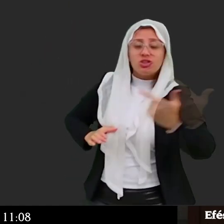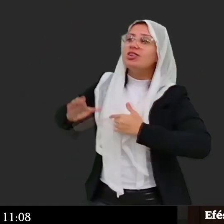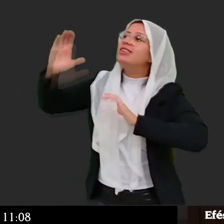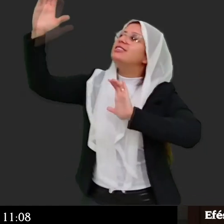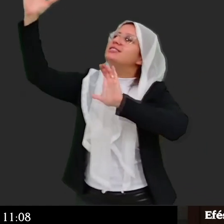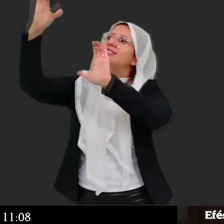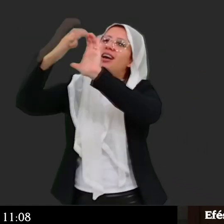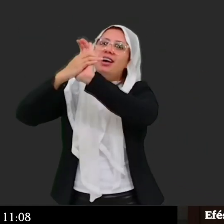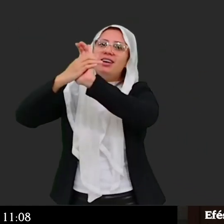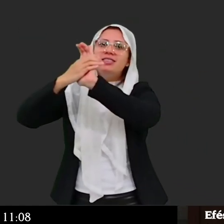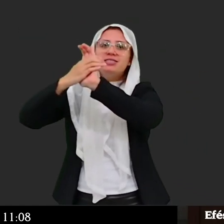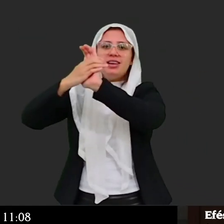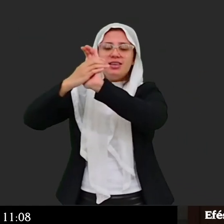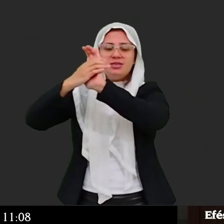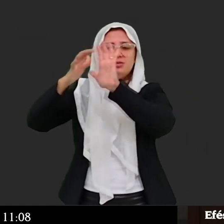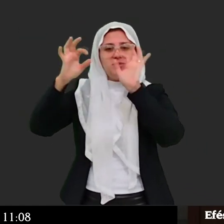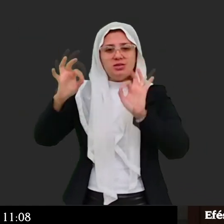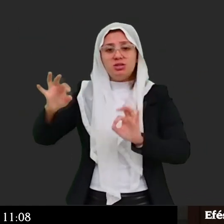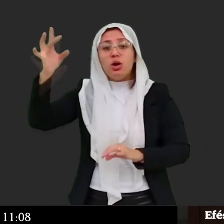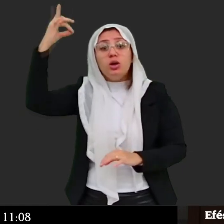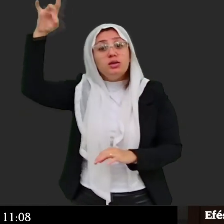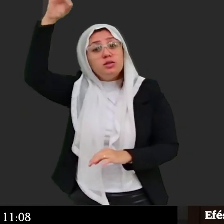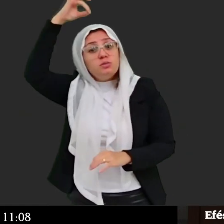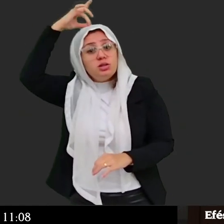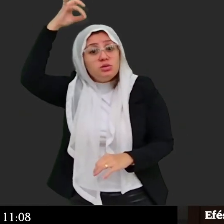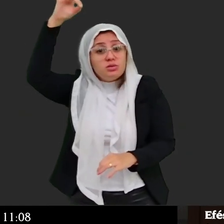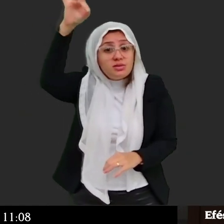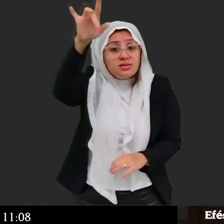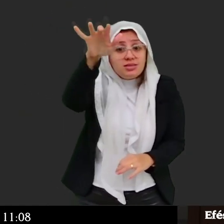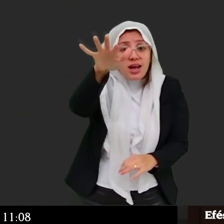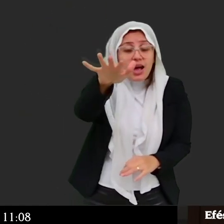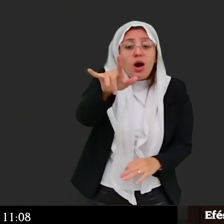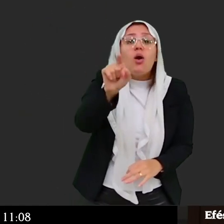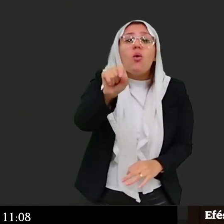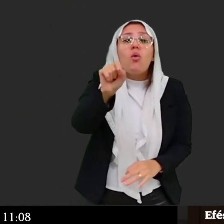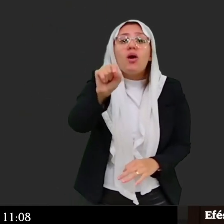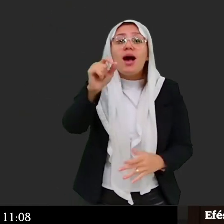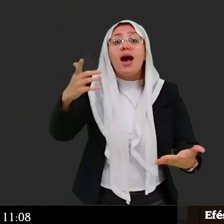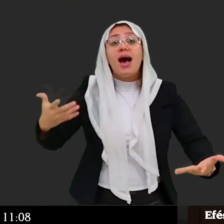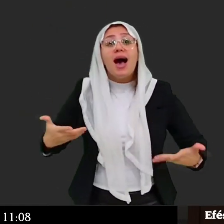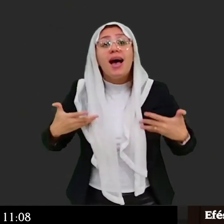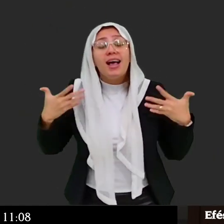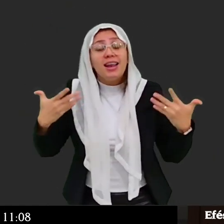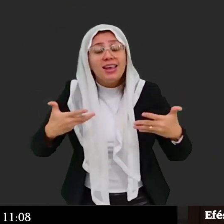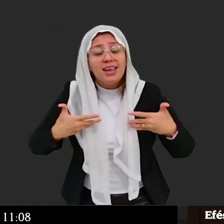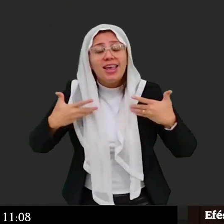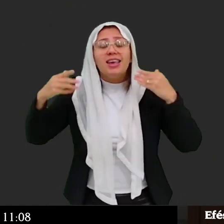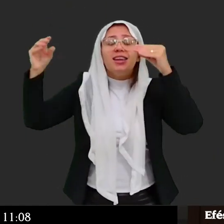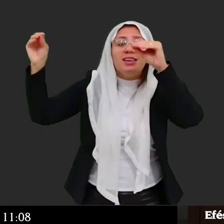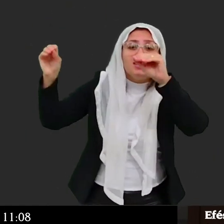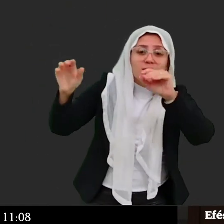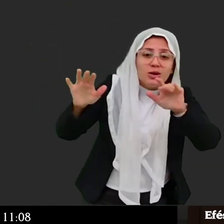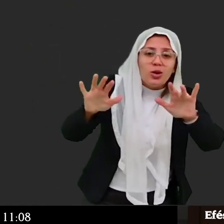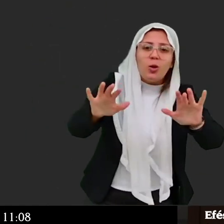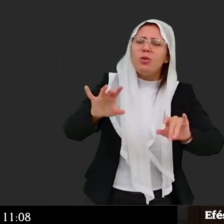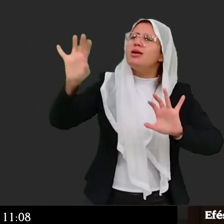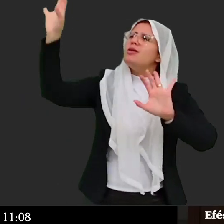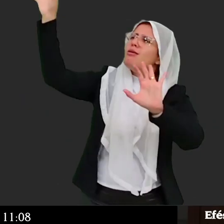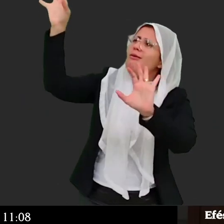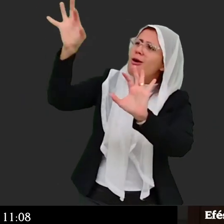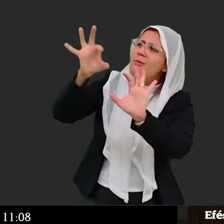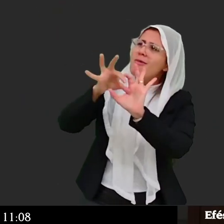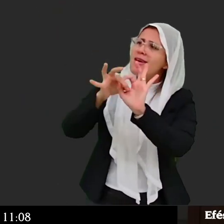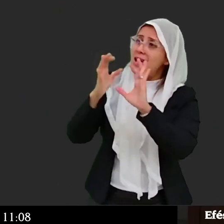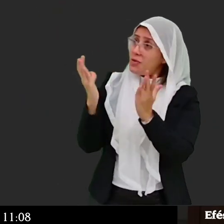vive dentro de nós? É o Espírito Santo. Haja alegria, haja comunhão, haja prazer de ser crente